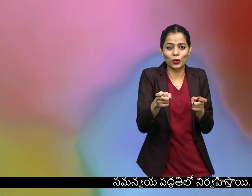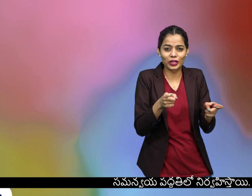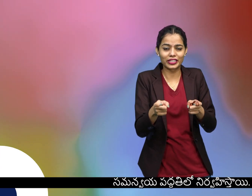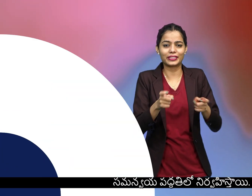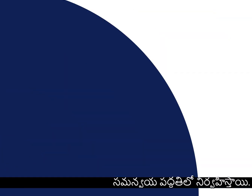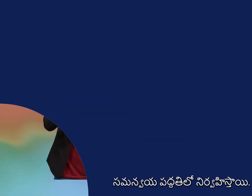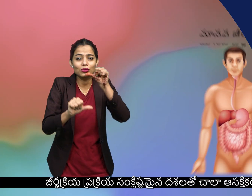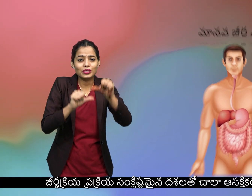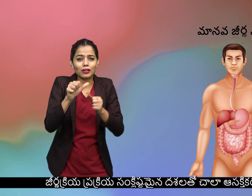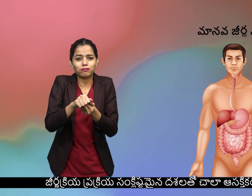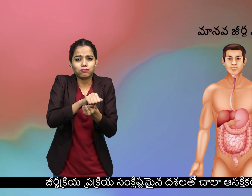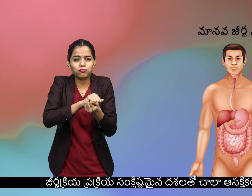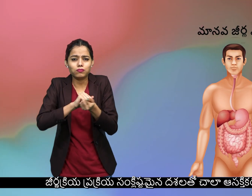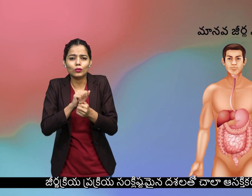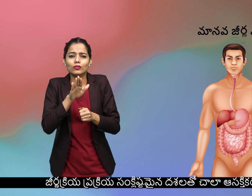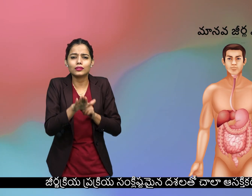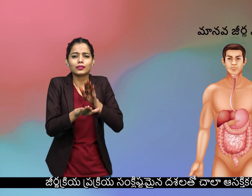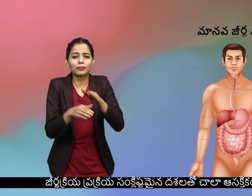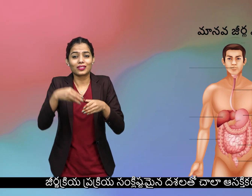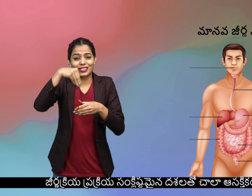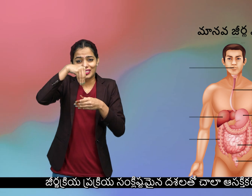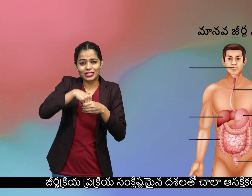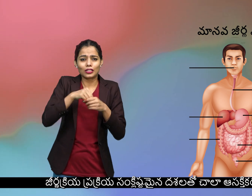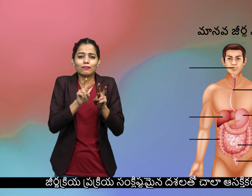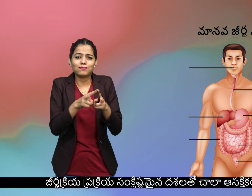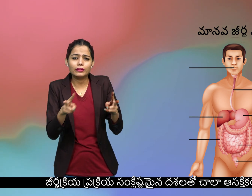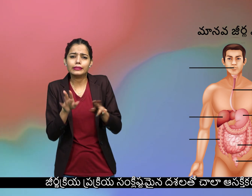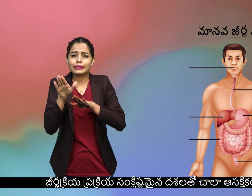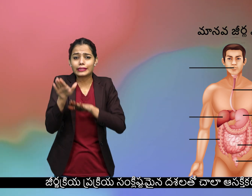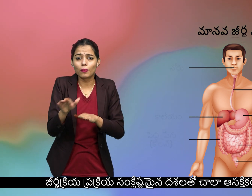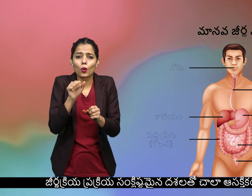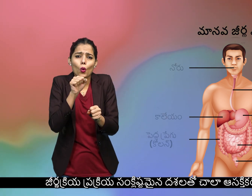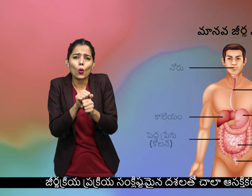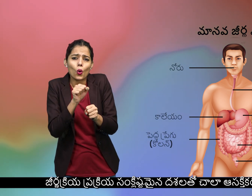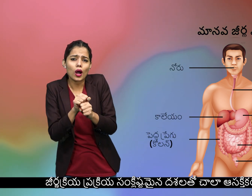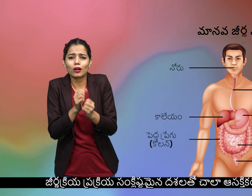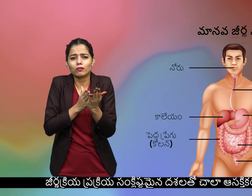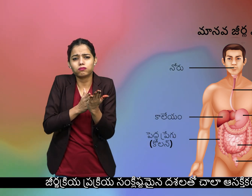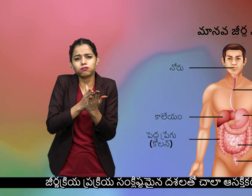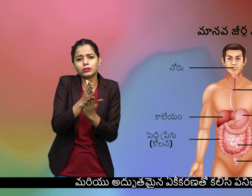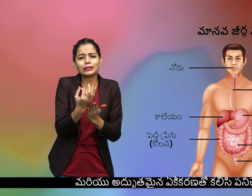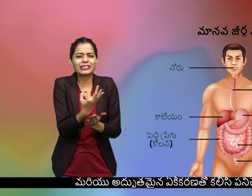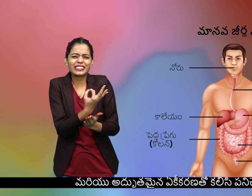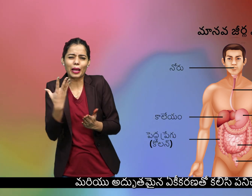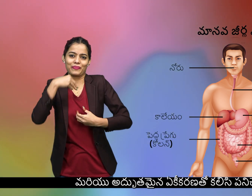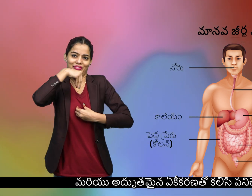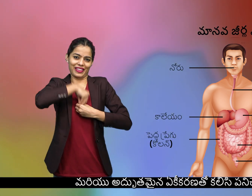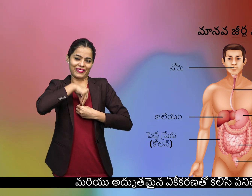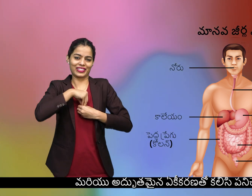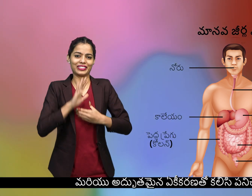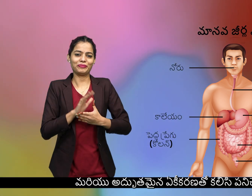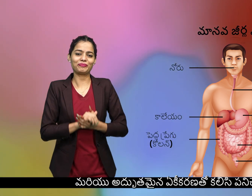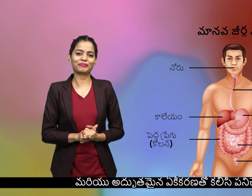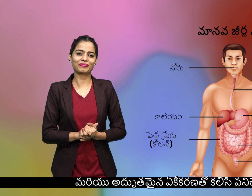నిర్వహిస్తాయి. జీర్ణక్రియ ప్రక్రియ సంక్లిష్టమైన దశలతో చాలా ఆసక్తికరంగా ఉంటుంది మరియు